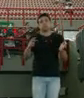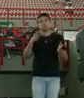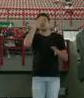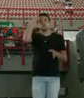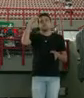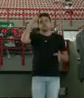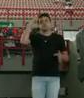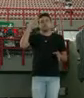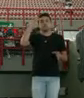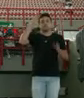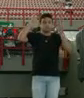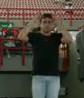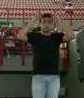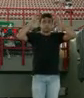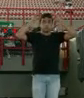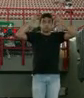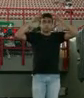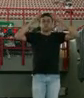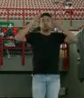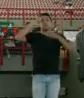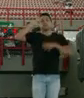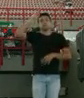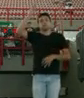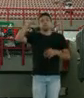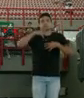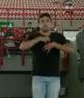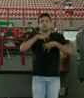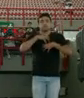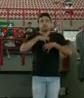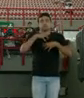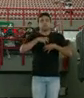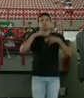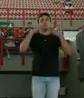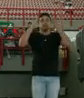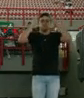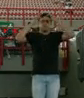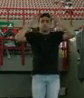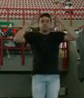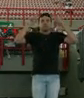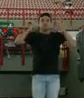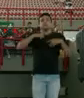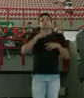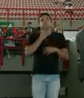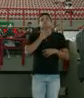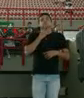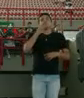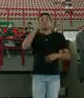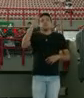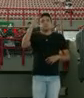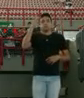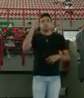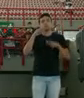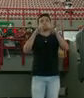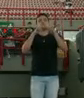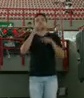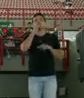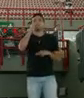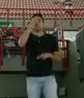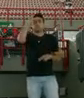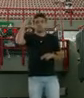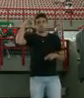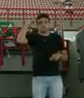está de ressaca. Mas qual é um dos principais sintomas da ressaca? Sede. Às vezes o cara